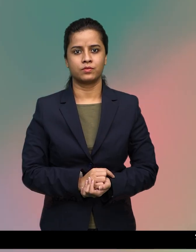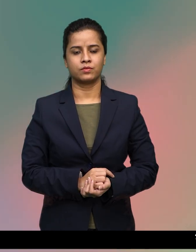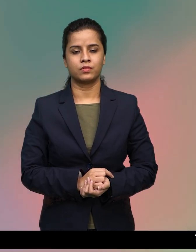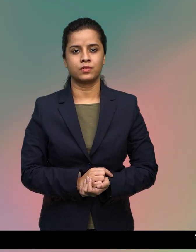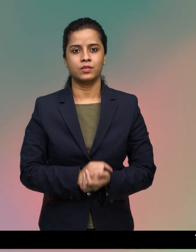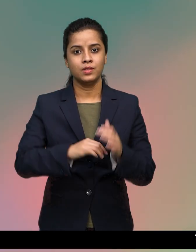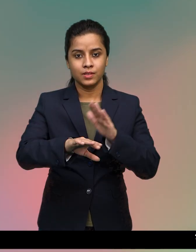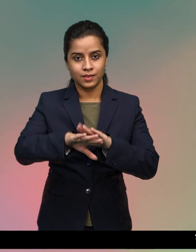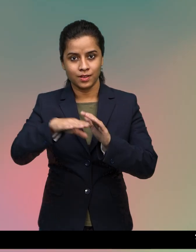उजव्या आणि डाव्या